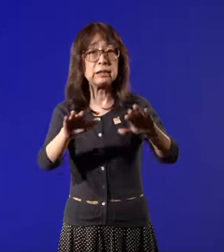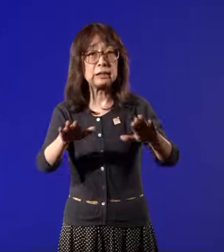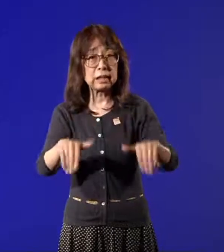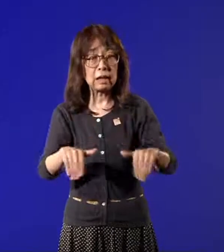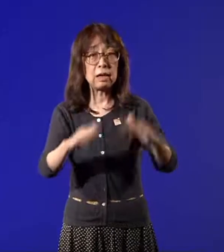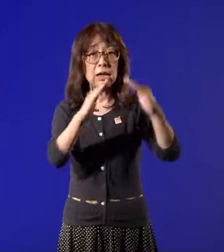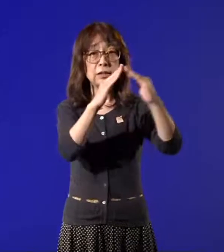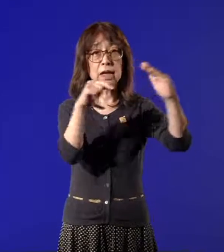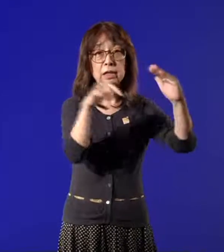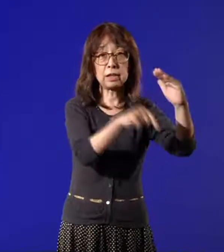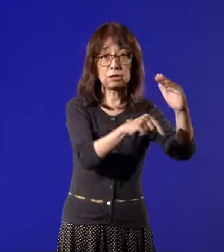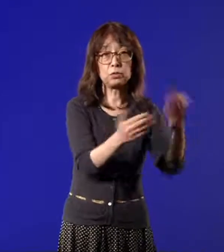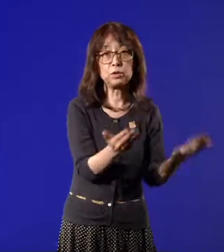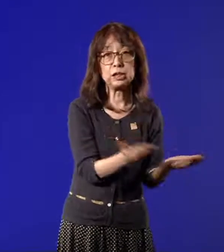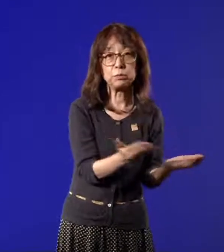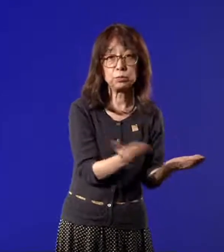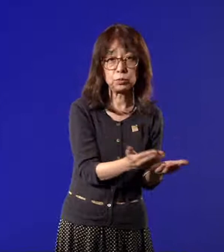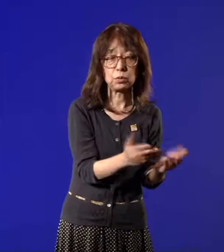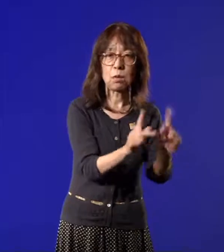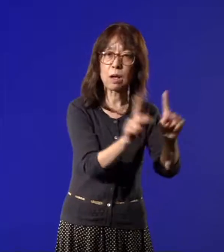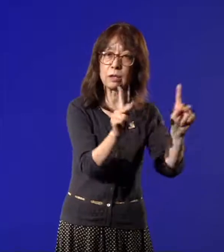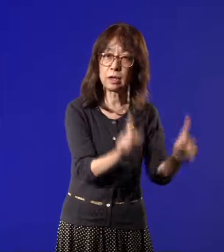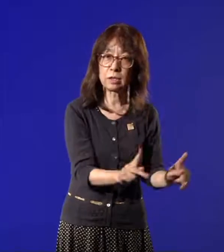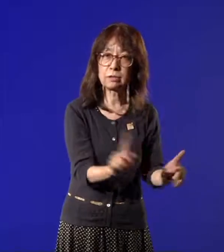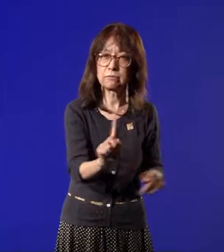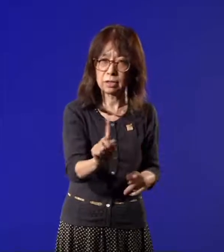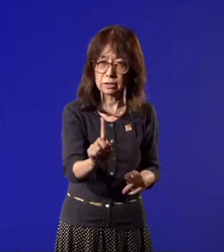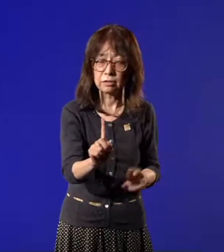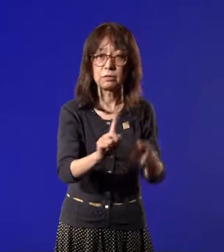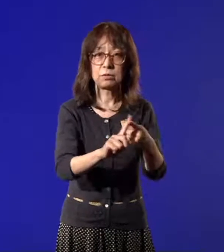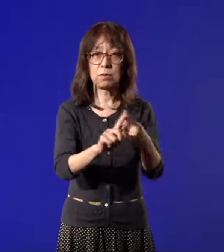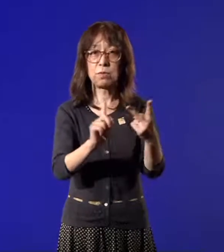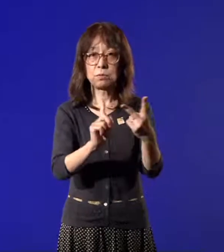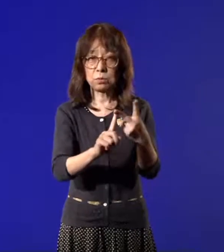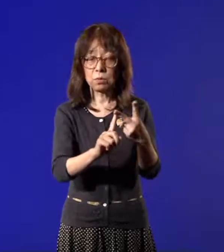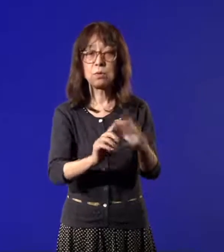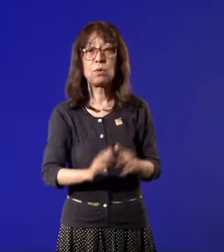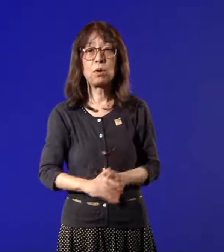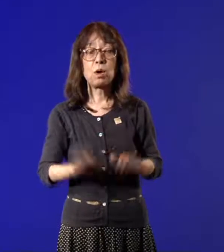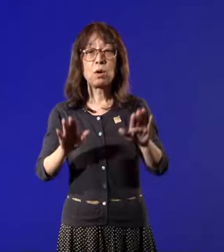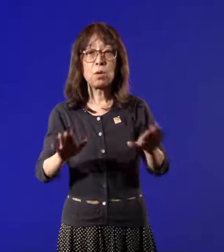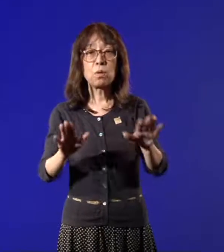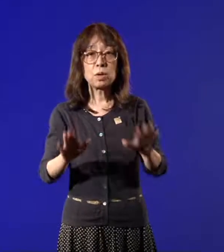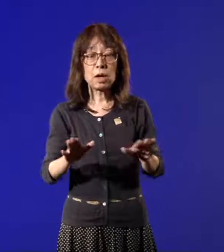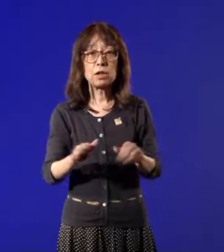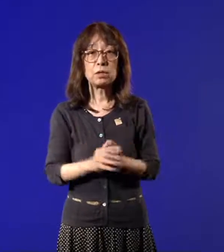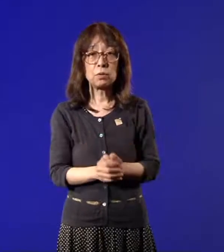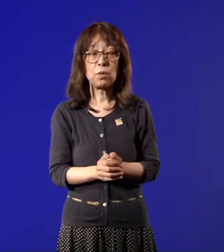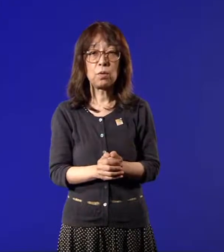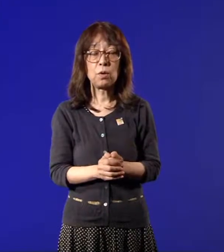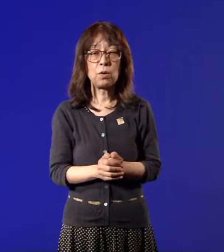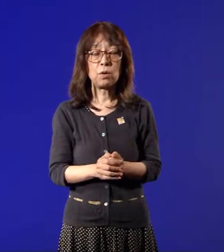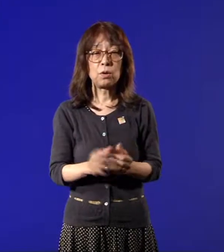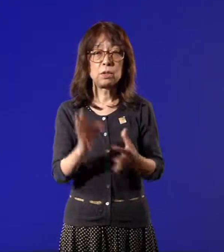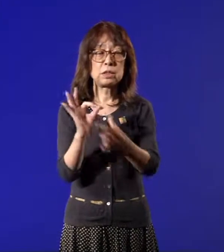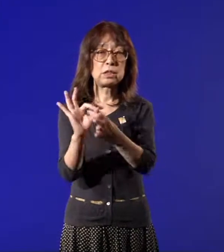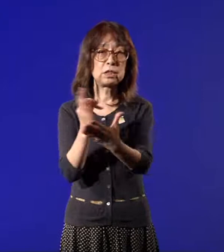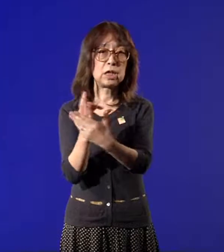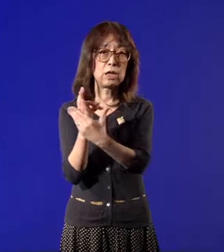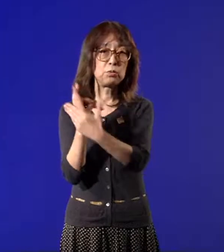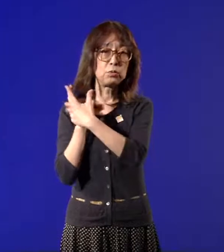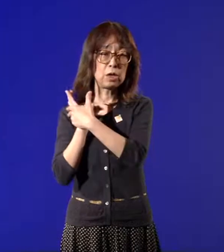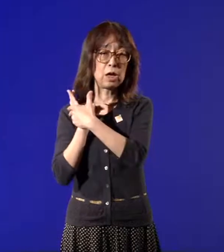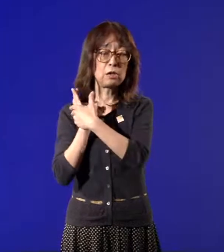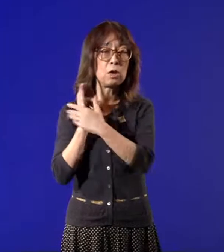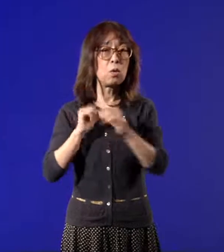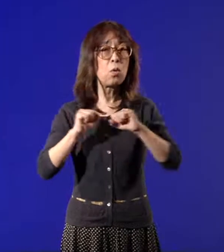宅勤務ではどのような課題が上がったのかという点と、今回設定した債務負担行為では、どの部署での導入を